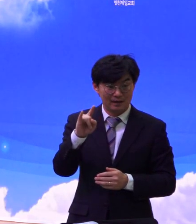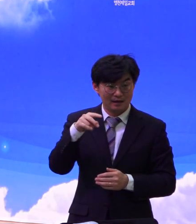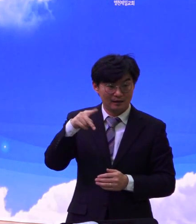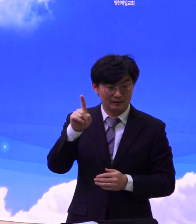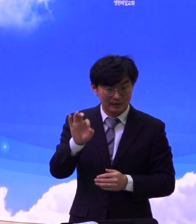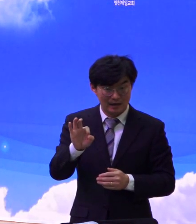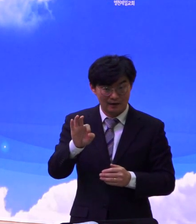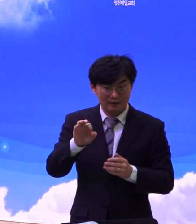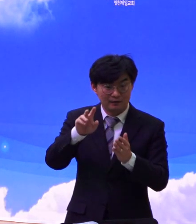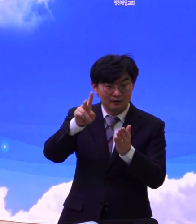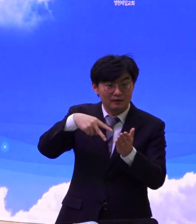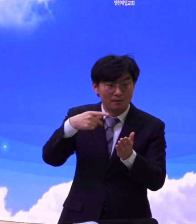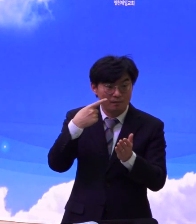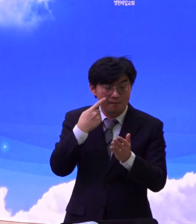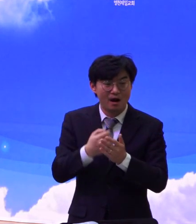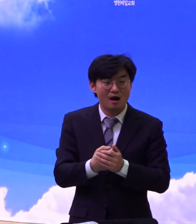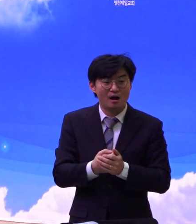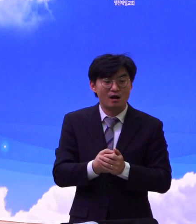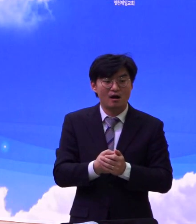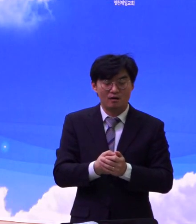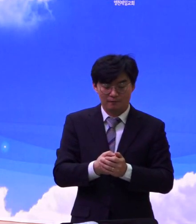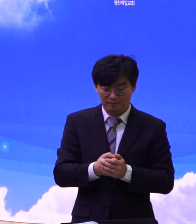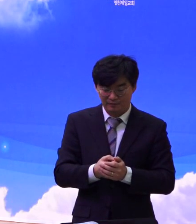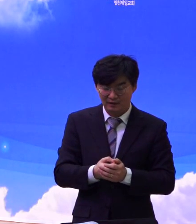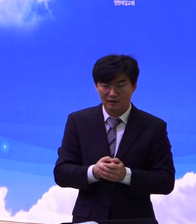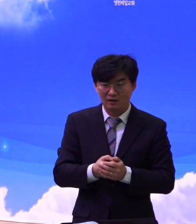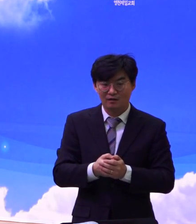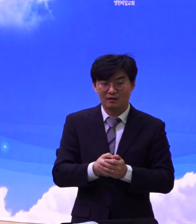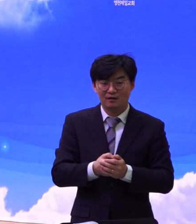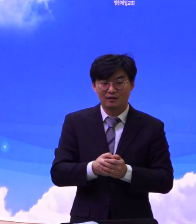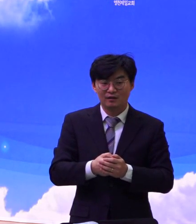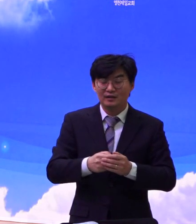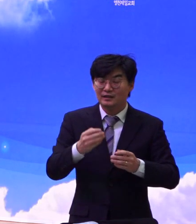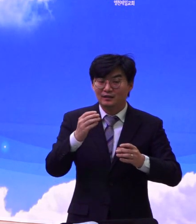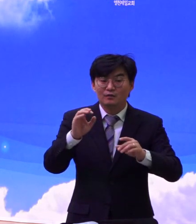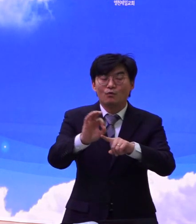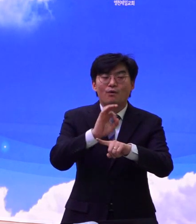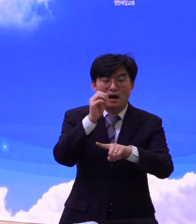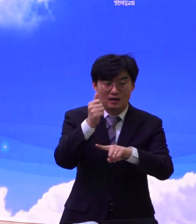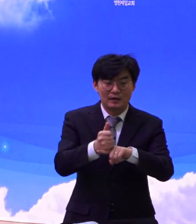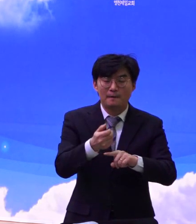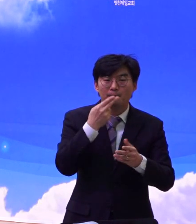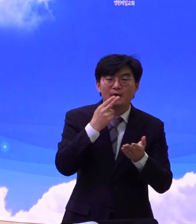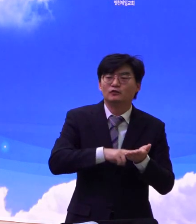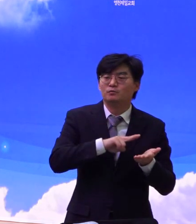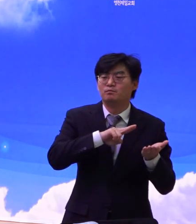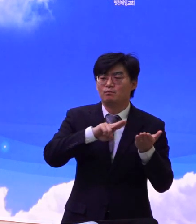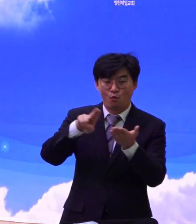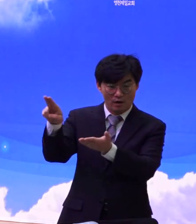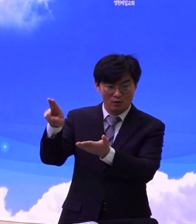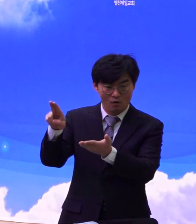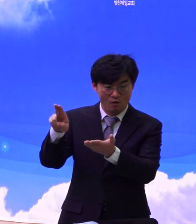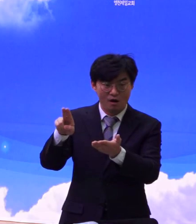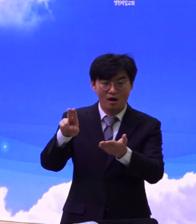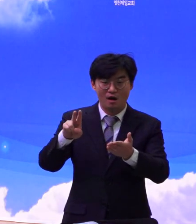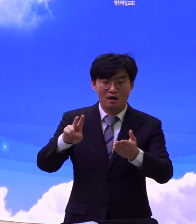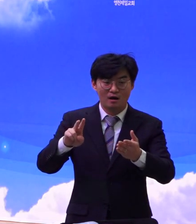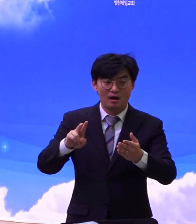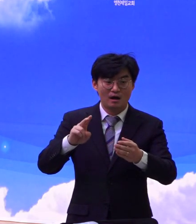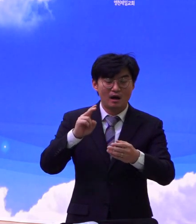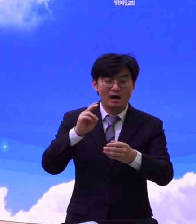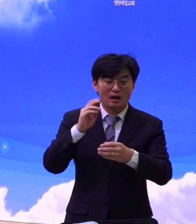온 이스라엘과 유다의 사람을 보내고 또 에브라임과 므낫세의 편지를 보내어 예루살렘 여호와의